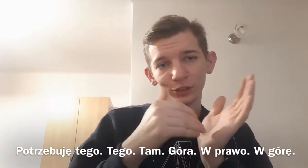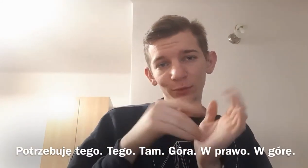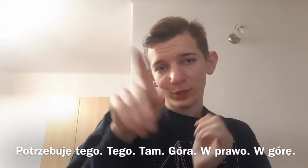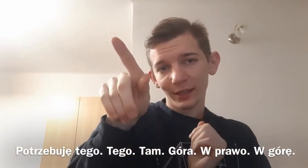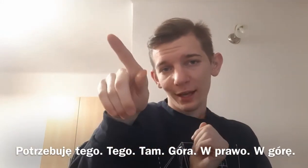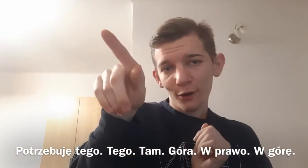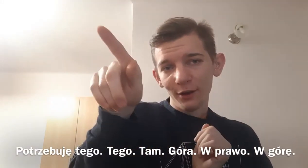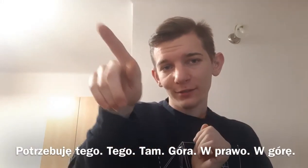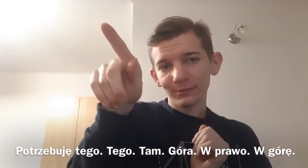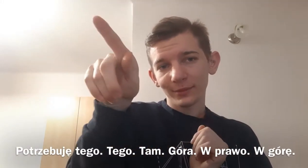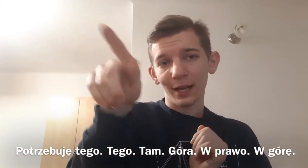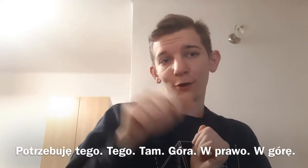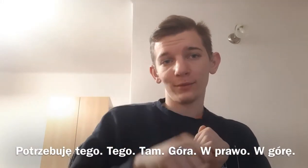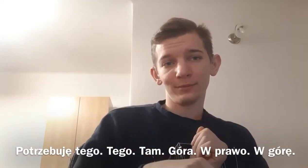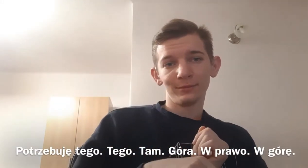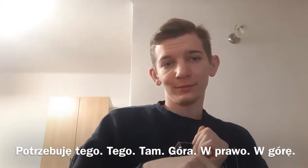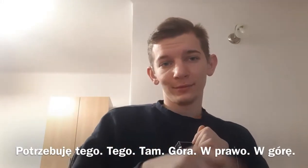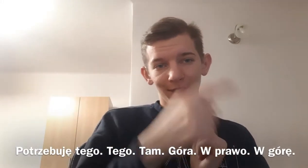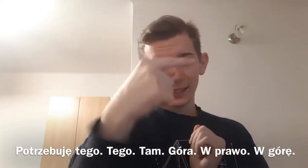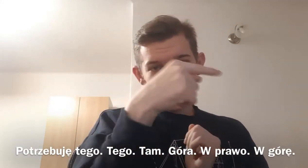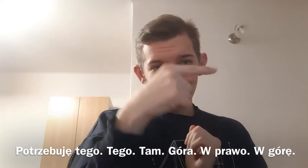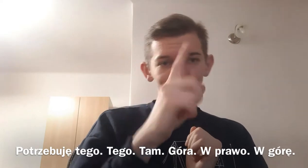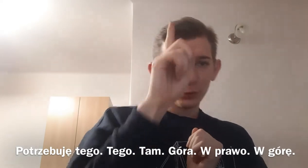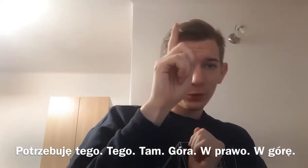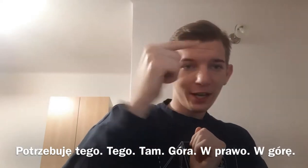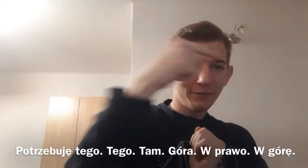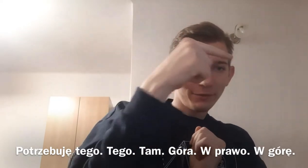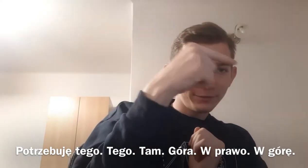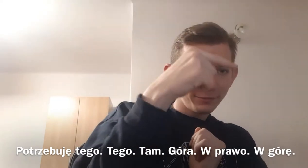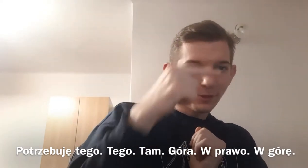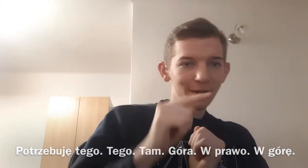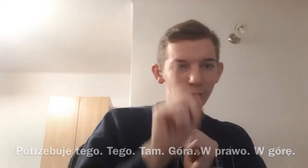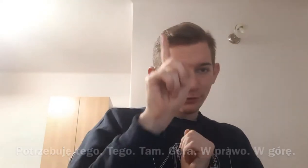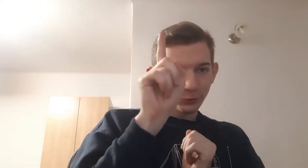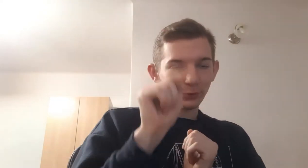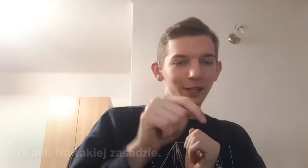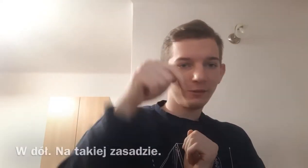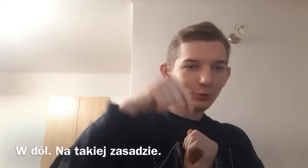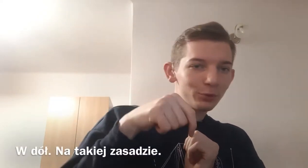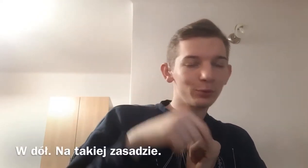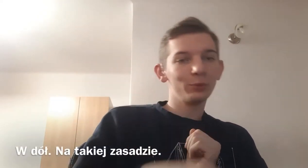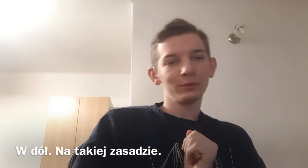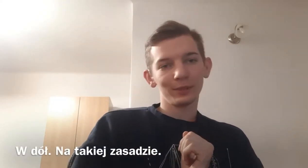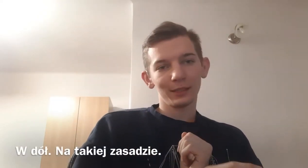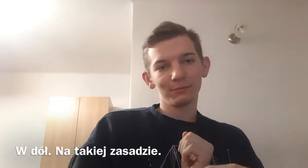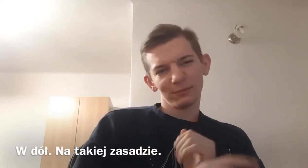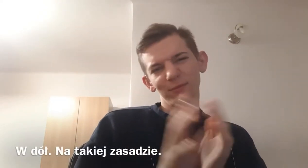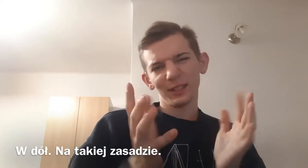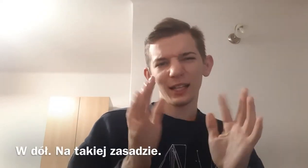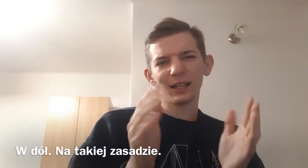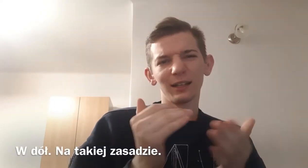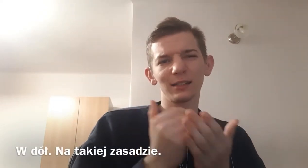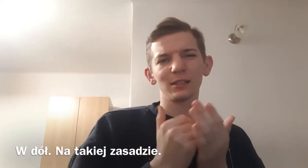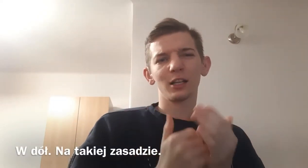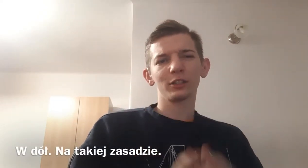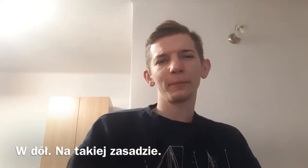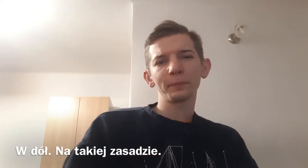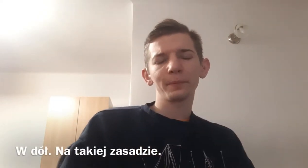potrzebuję tego. Tam w górę, w prawo, w górę, w dół, na takiej zasadzie.